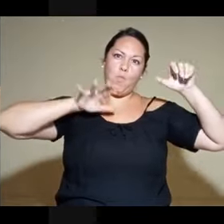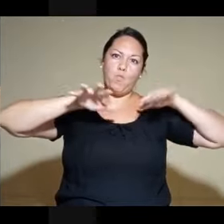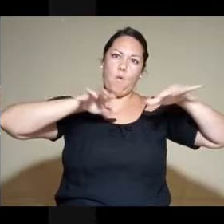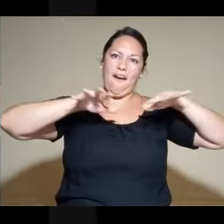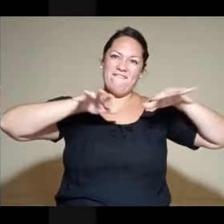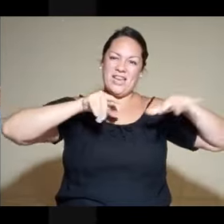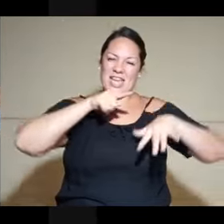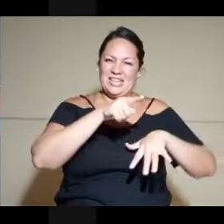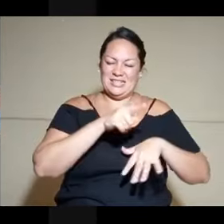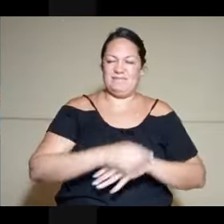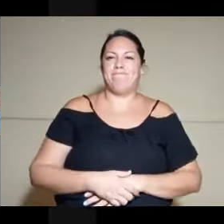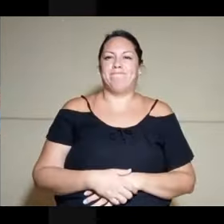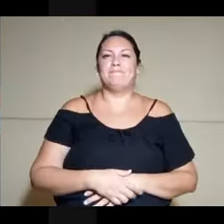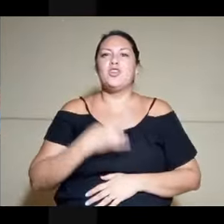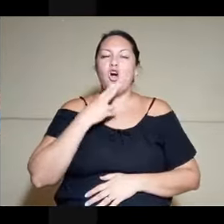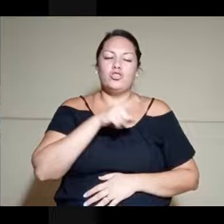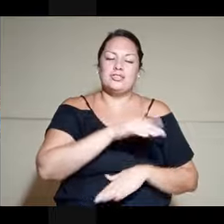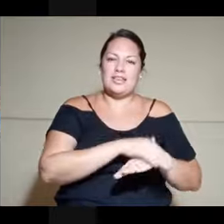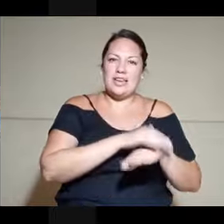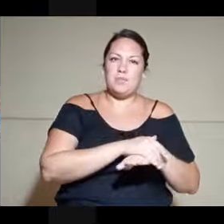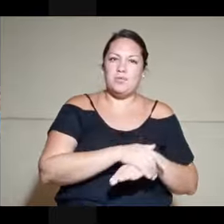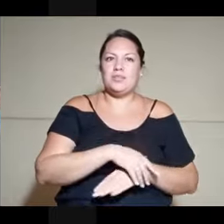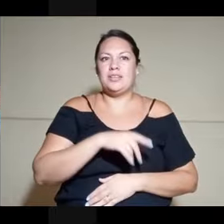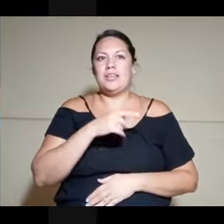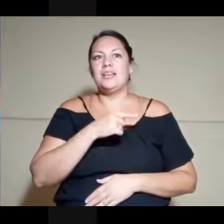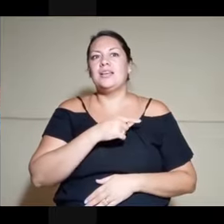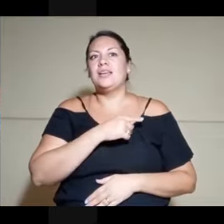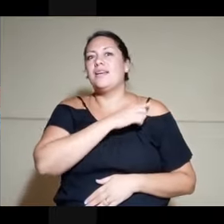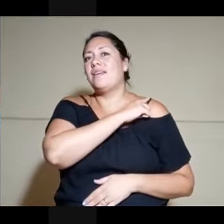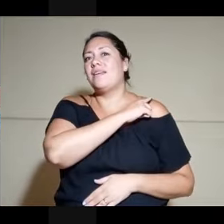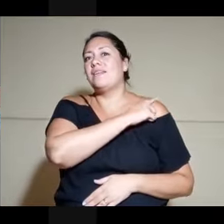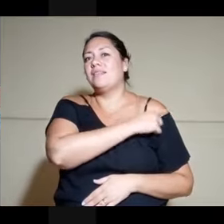Es que cuando uno hace así en el gimnasio, está ejercitando el